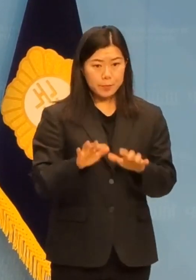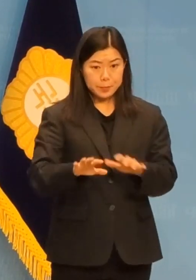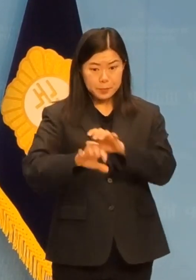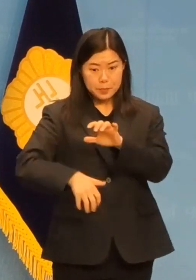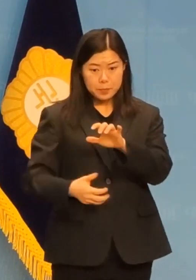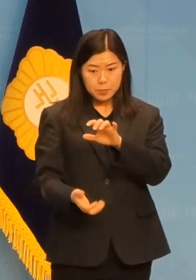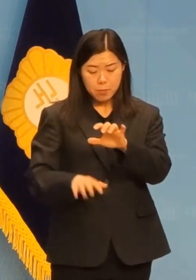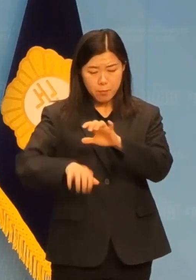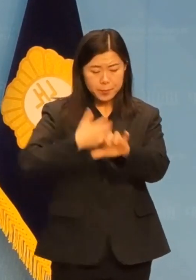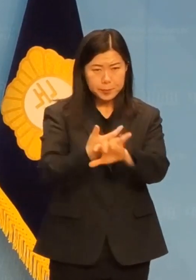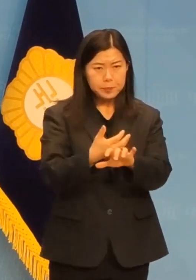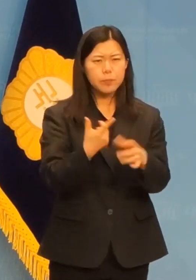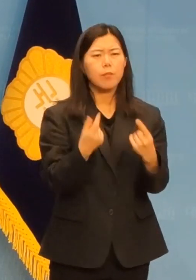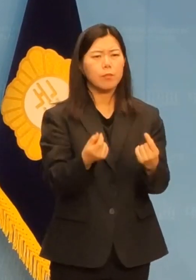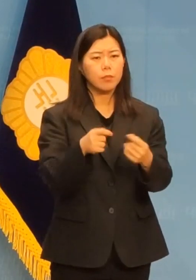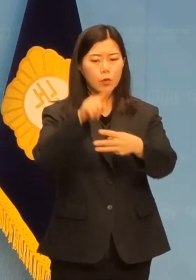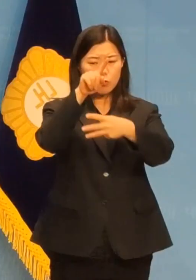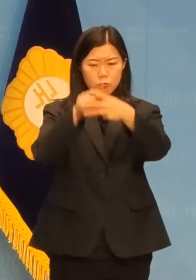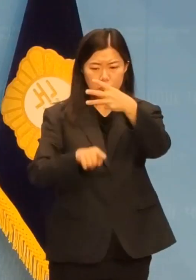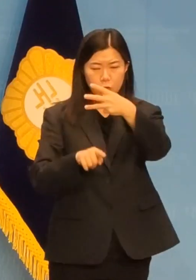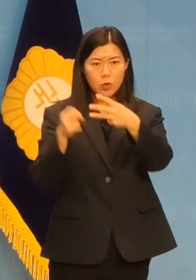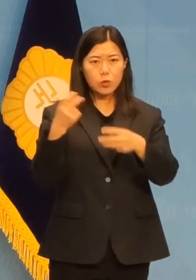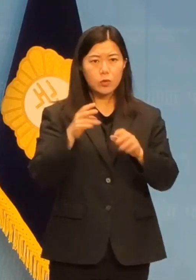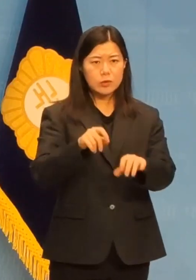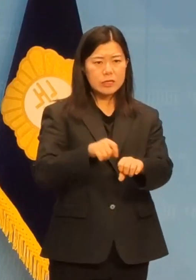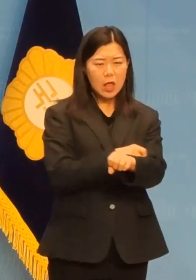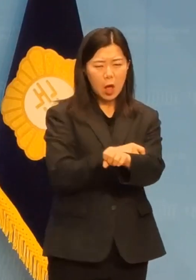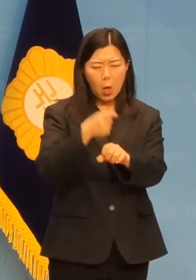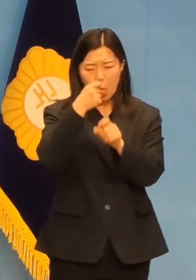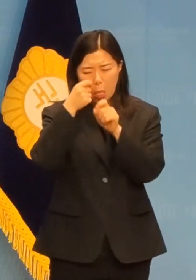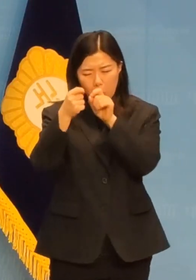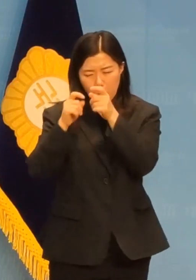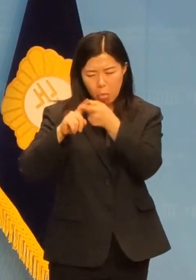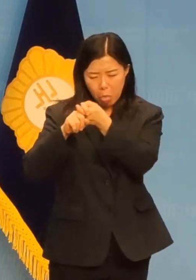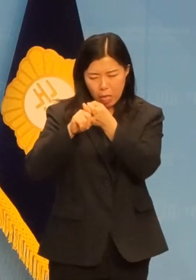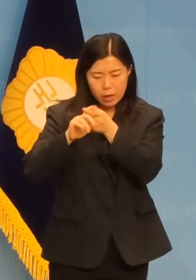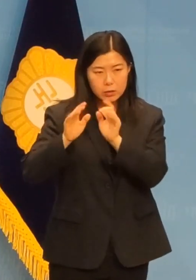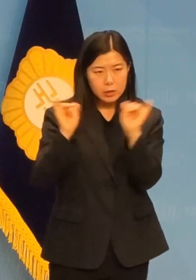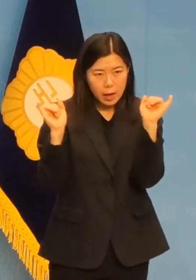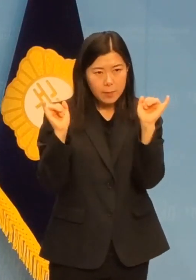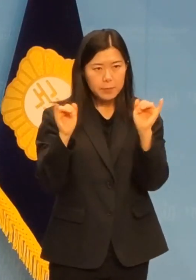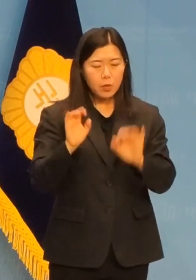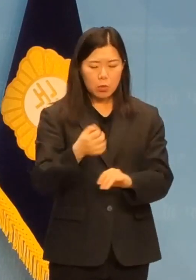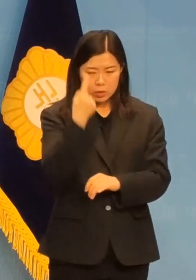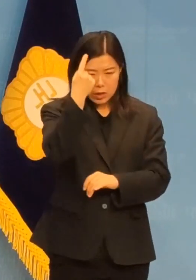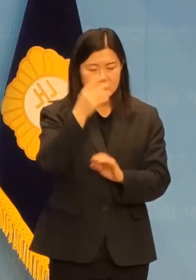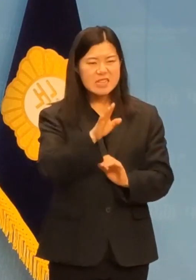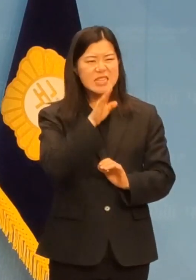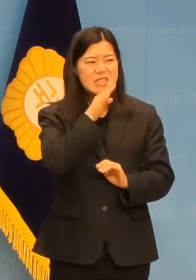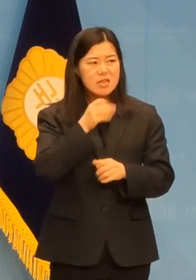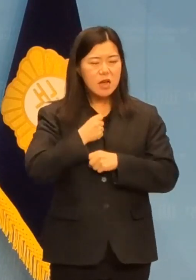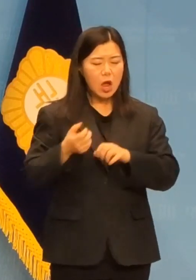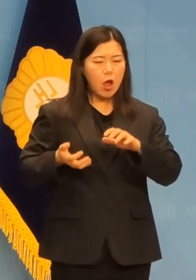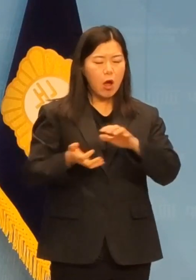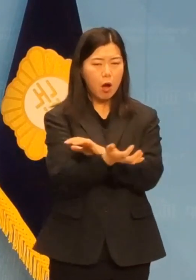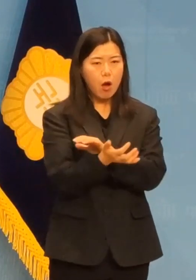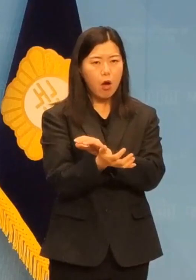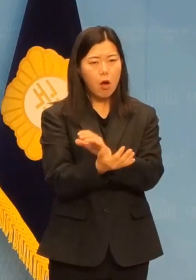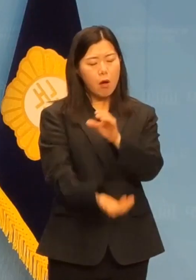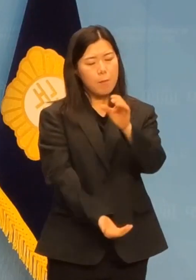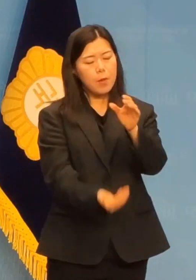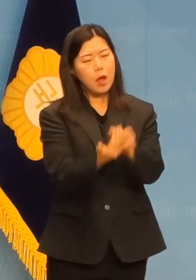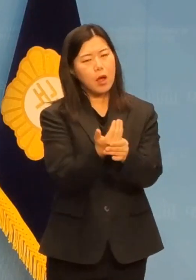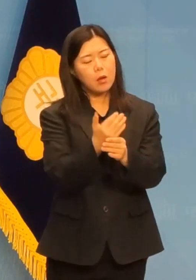역시 윤석열과 특정 사적 인맥 라인이 작동하며 실제 계엄 실행까지 한